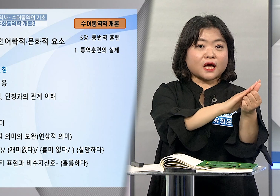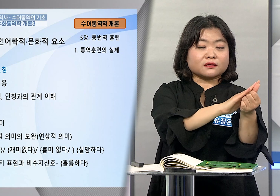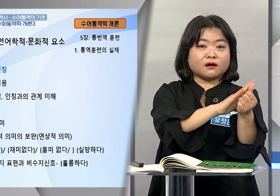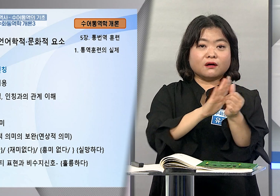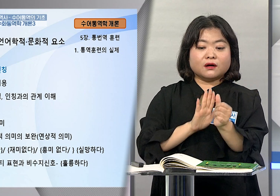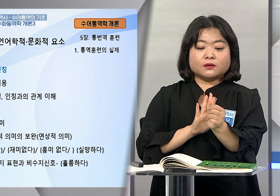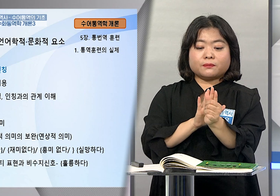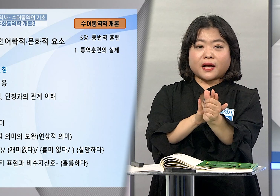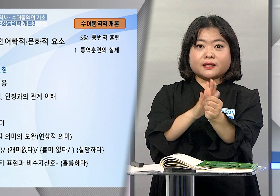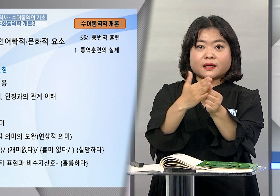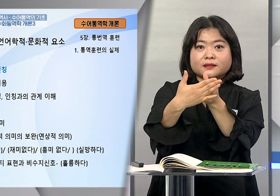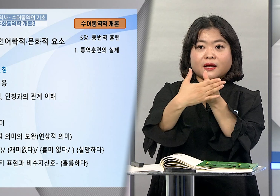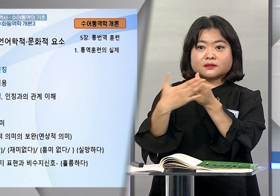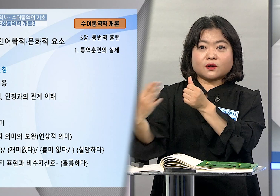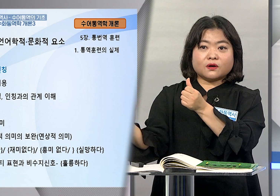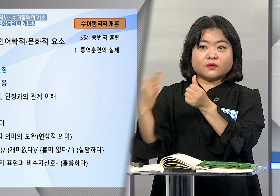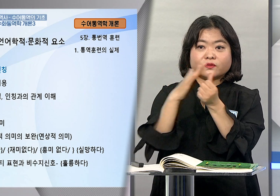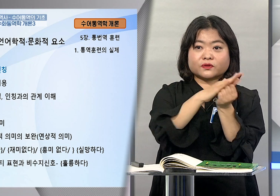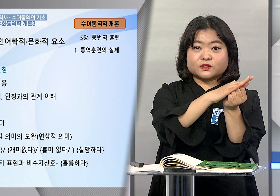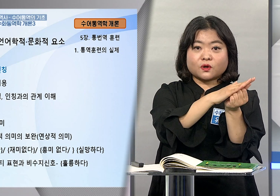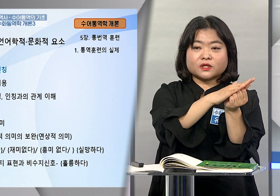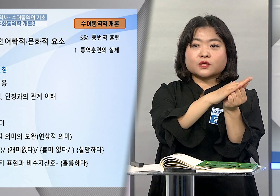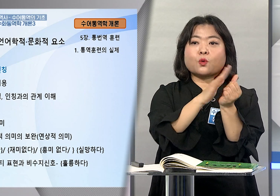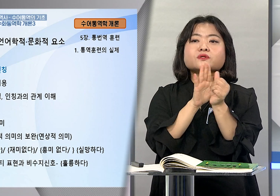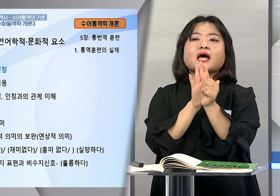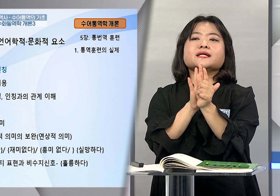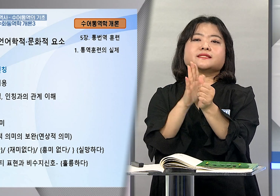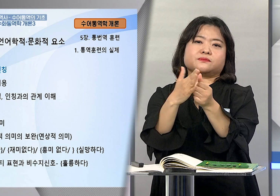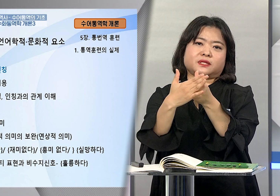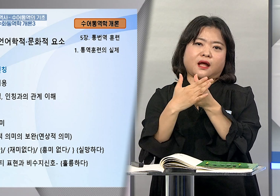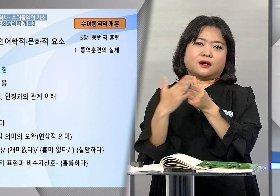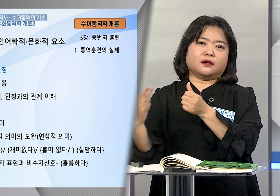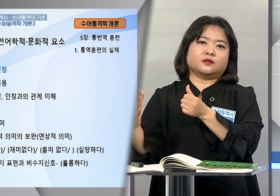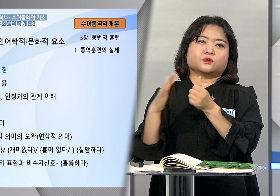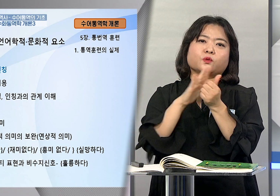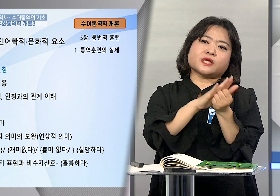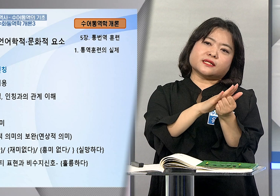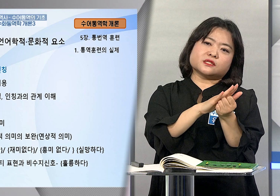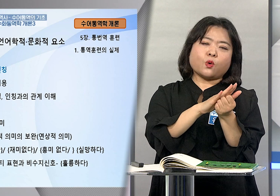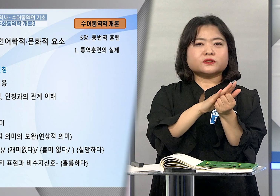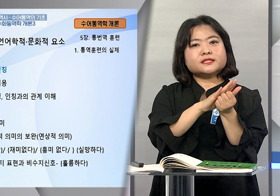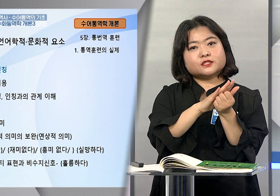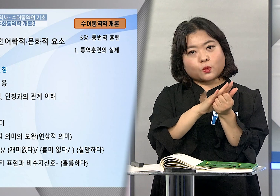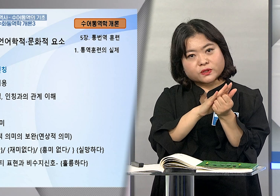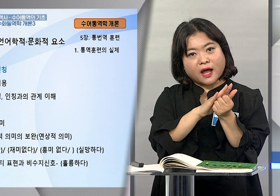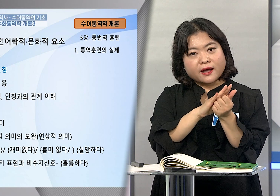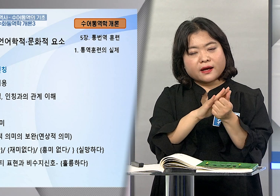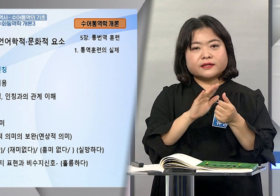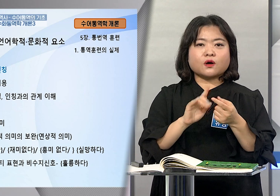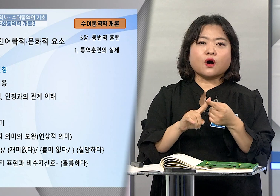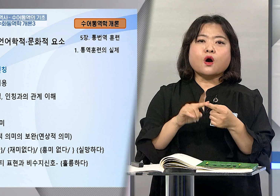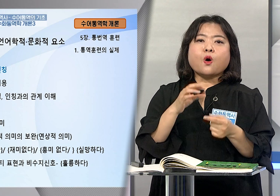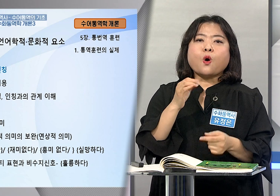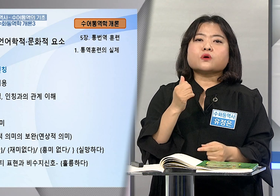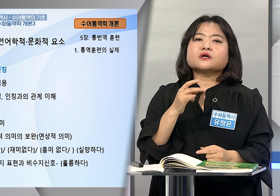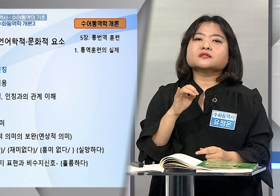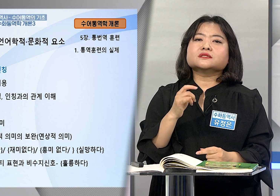거. 방향에 따라서 그렇죠? 이게 동사일치입니다. 동사일치 혹은 일치동사 해서